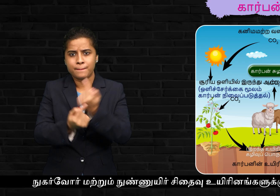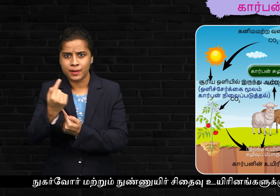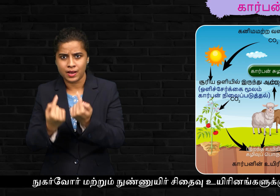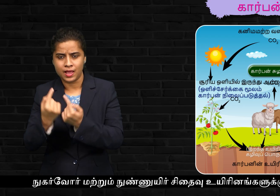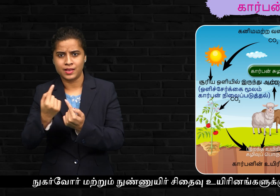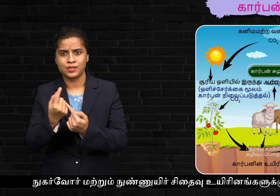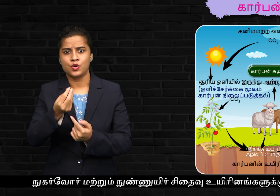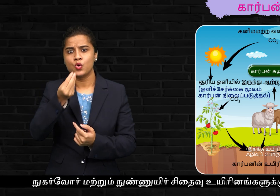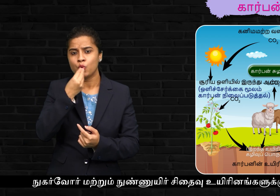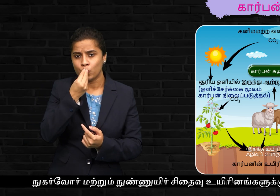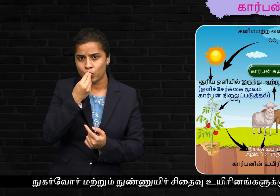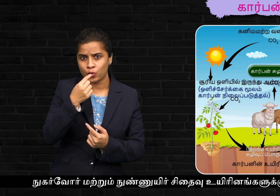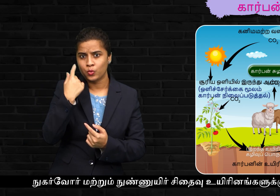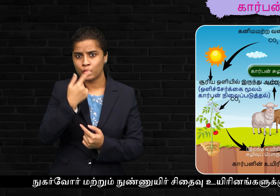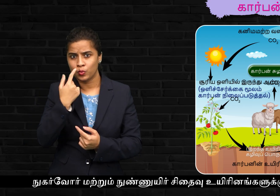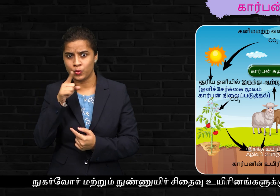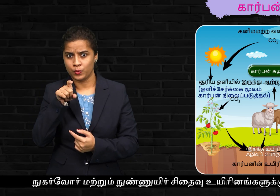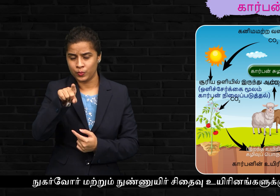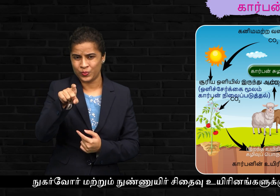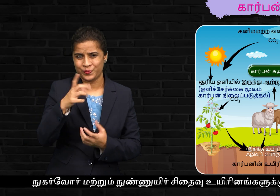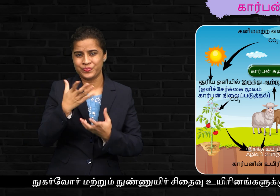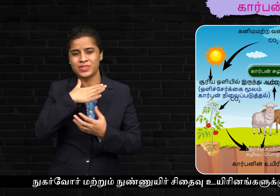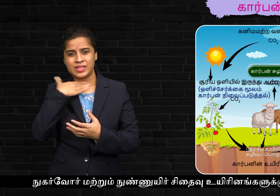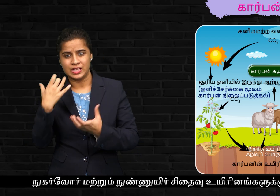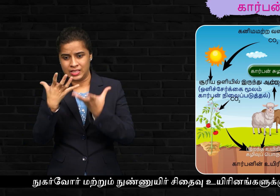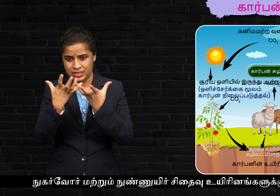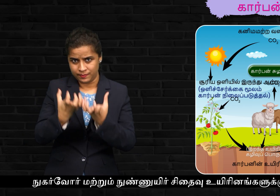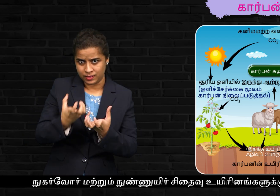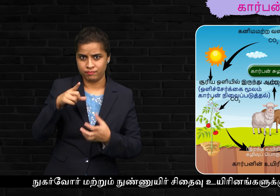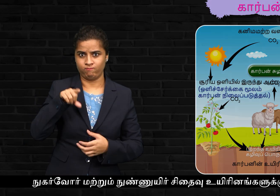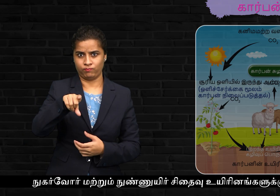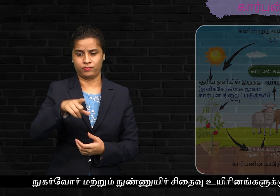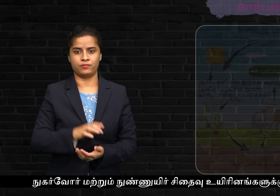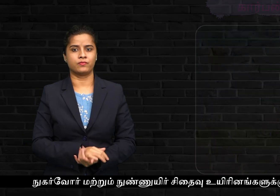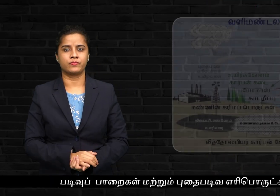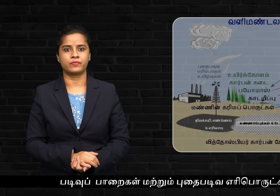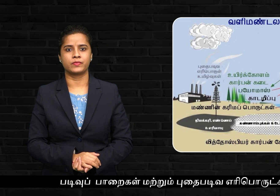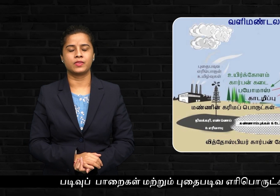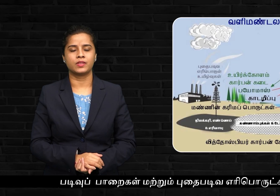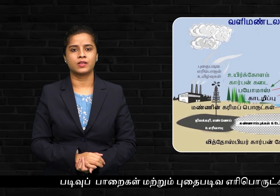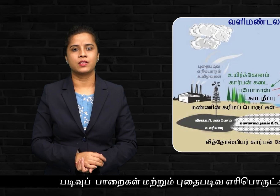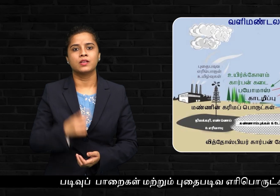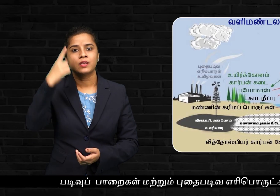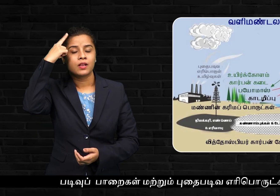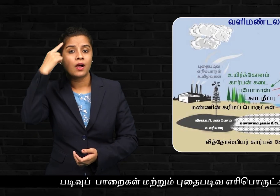நுகர்வேர் மற்றும் நுண்ணுயிர் சிதைவு உயிரினங்களுக்கு நடைபெறுகிறது. படிவு பாறைகள்